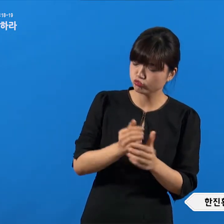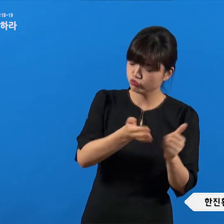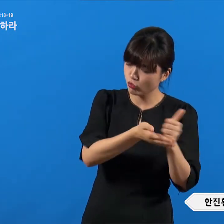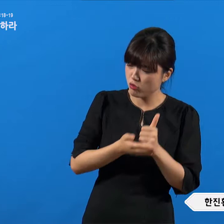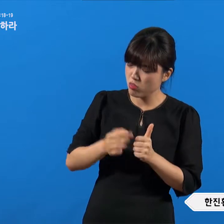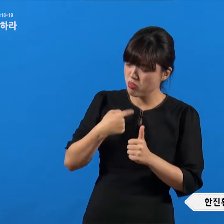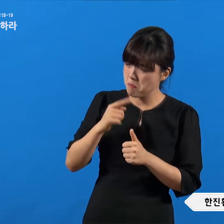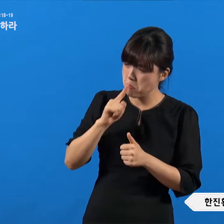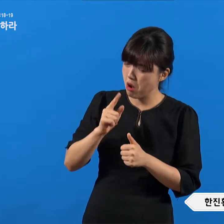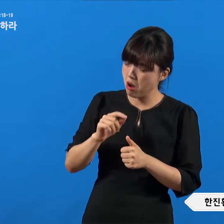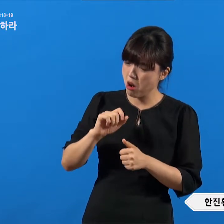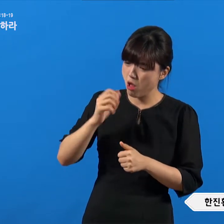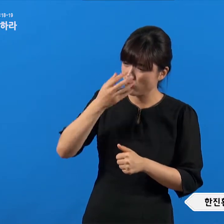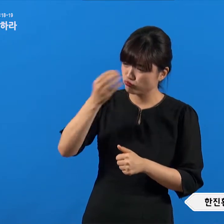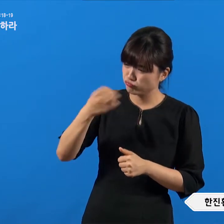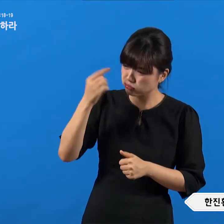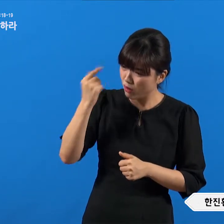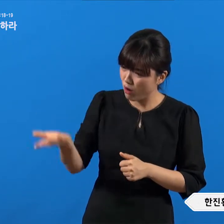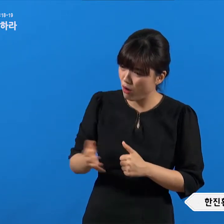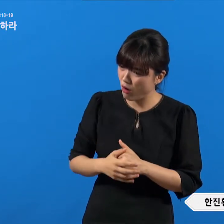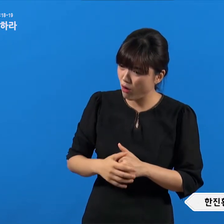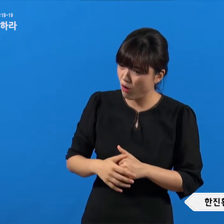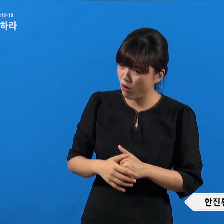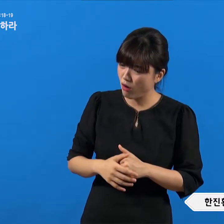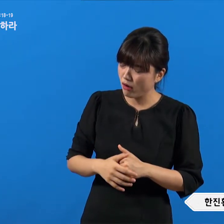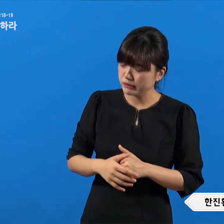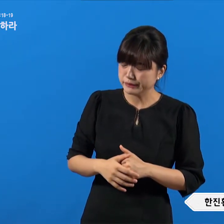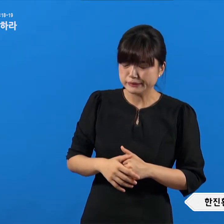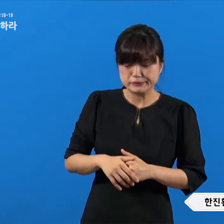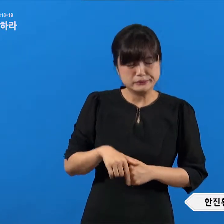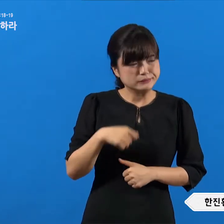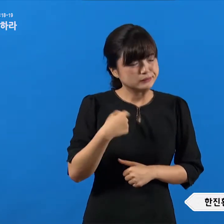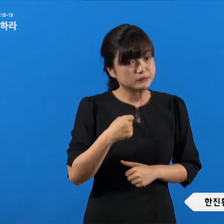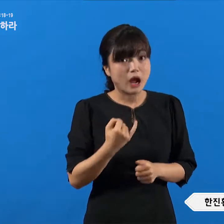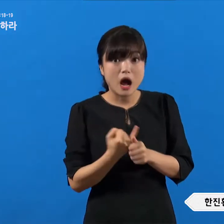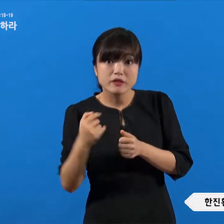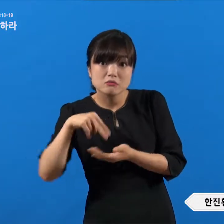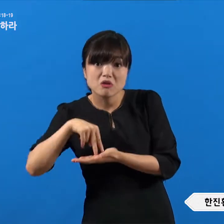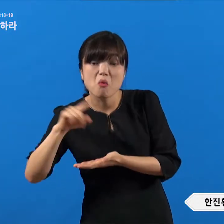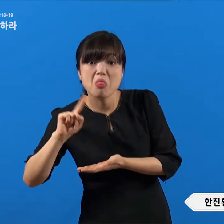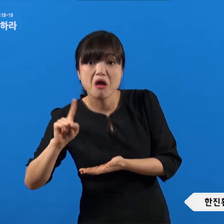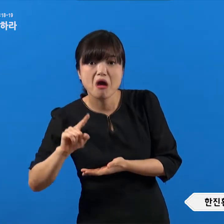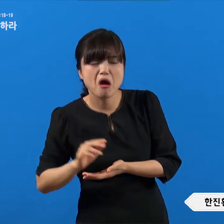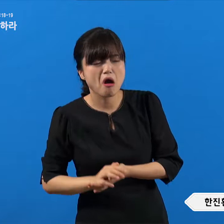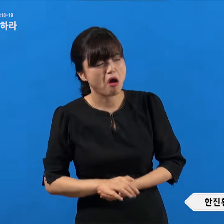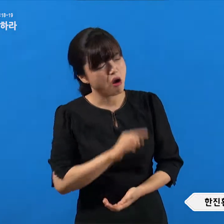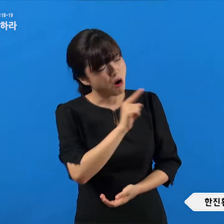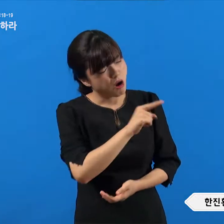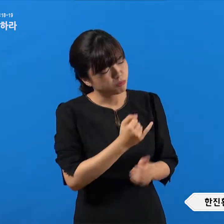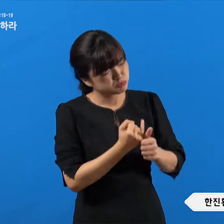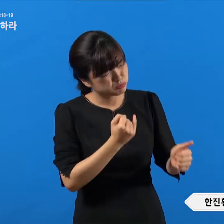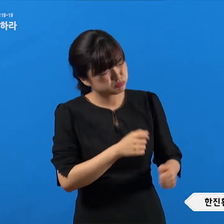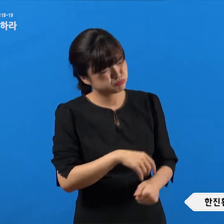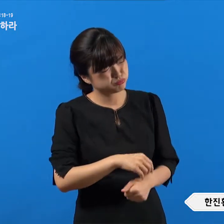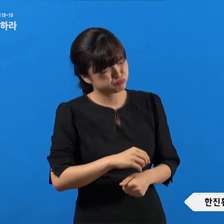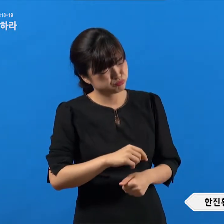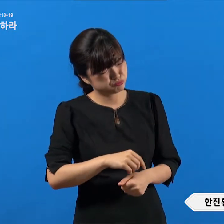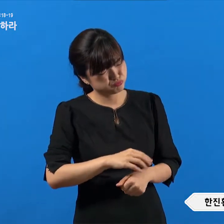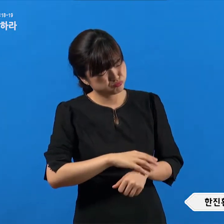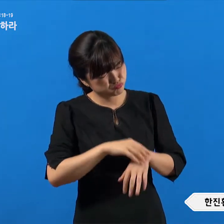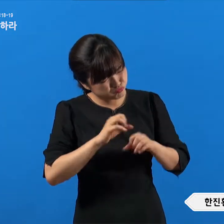말을 이렇게 씹을 수가 있냐, 그것이 못마땅하고, 또 아내는 아내대로 저 사람은 실속도